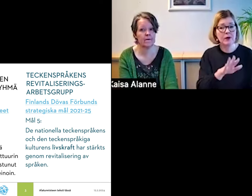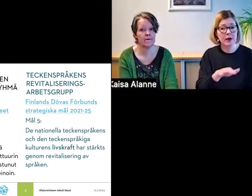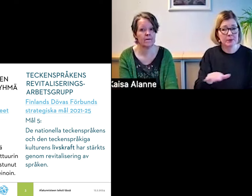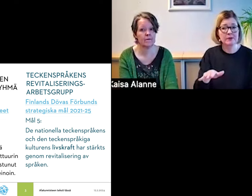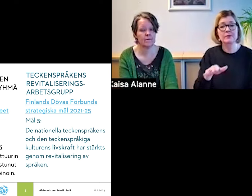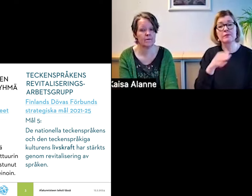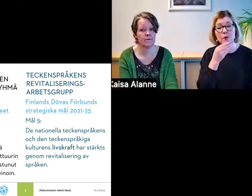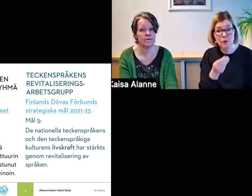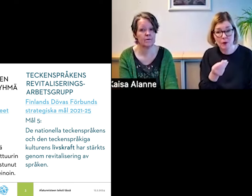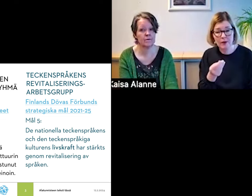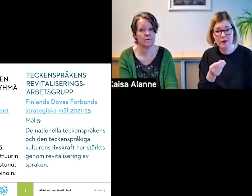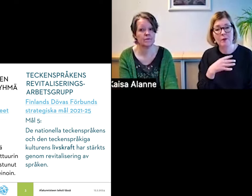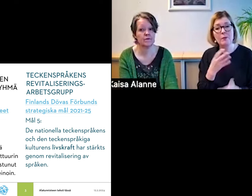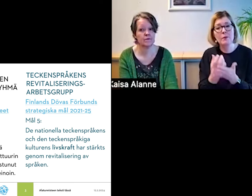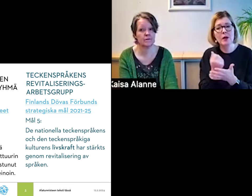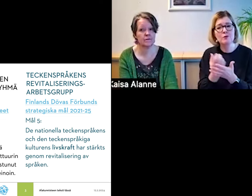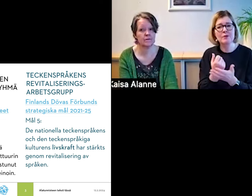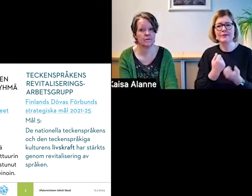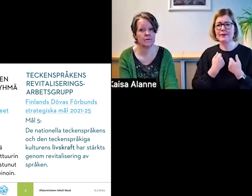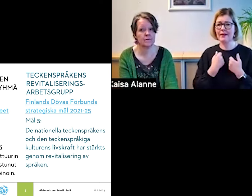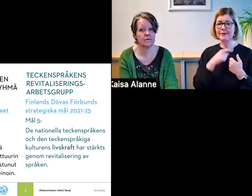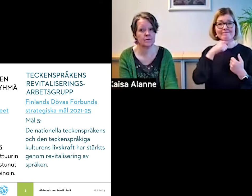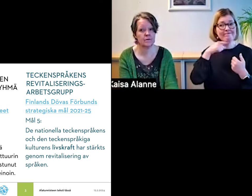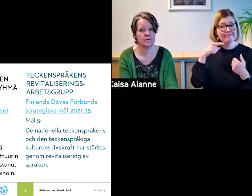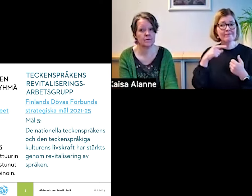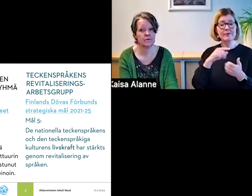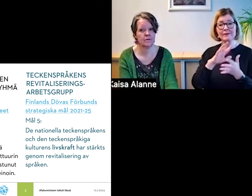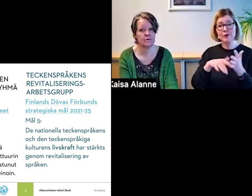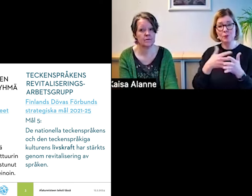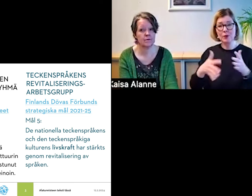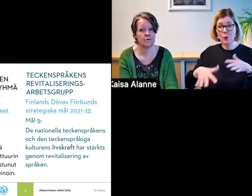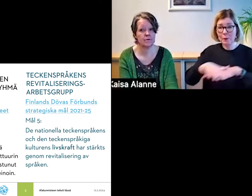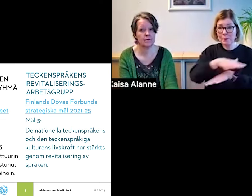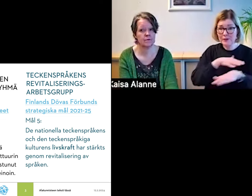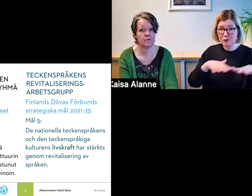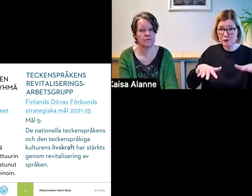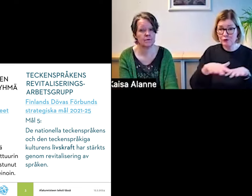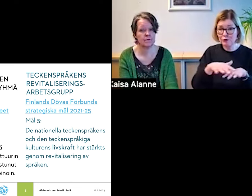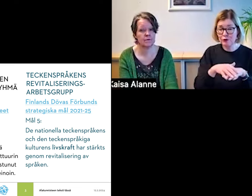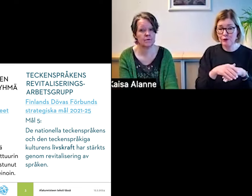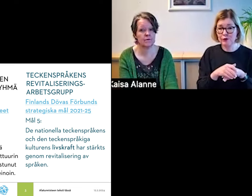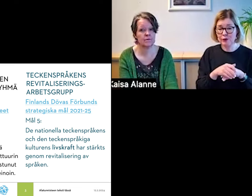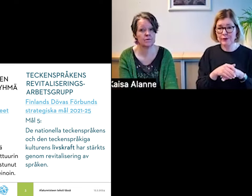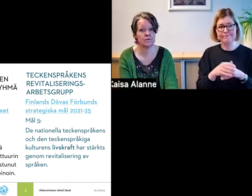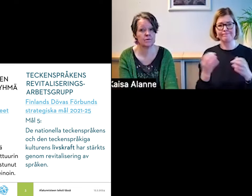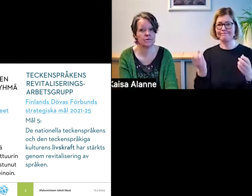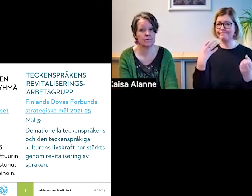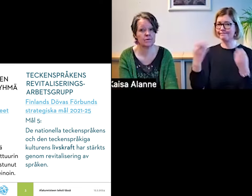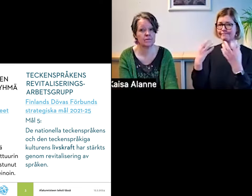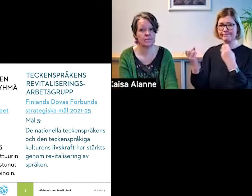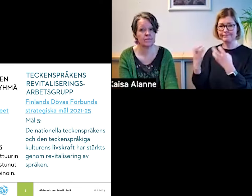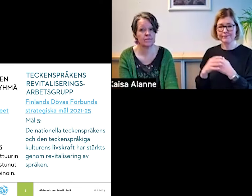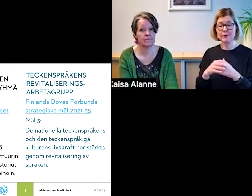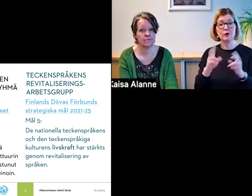haluaisimme panostaa erityisesti lapsiin ja nuoriin ja siihen, että heillä olisi mahdollisuus käyttää viittomakieltä ja